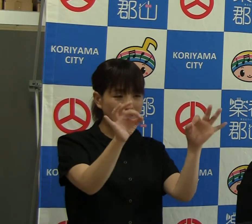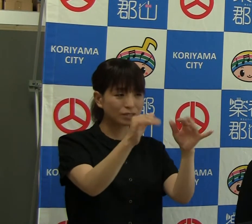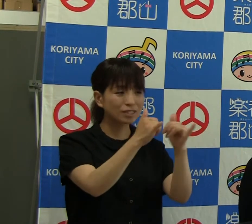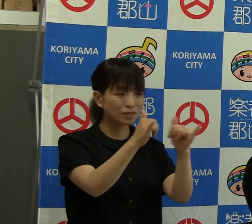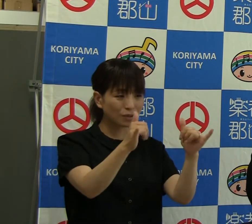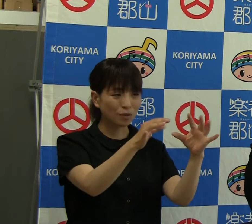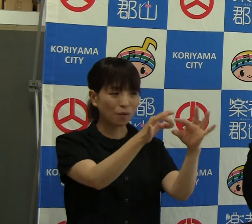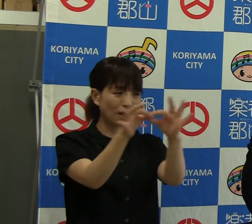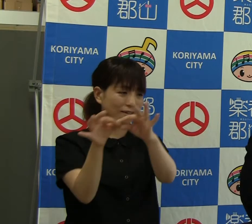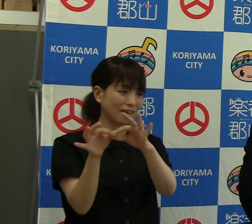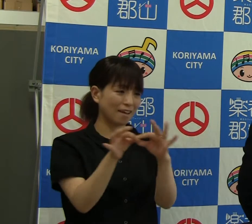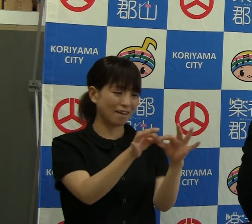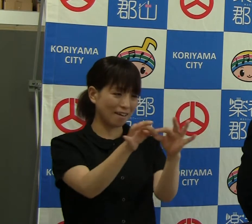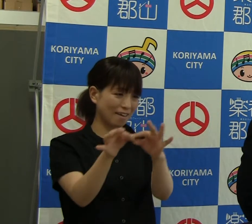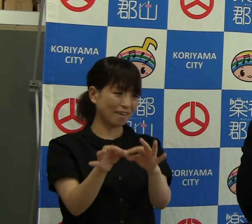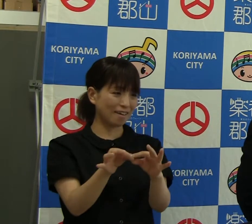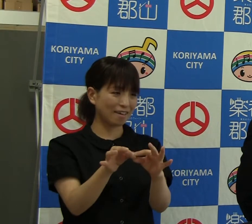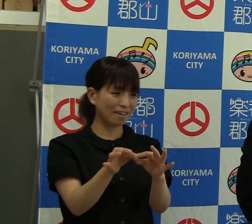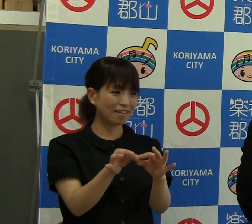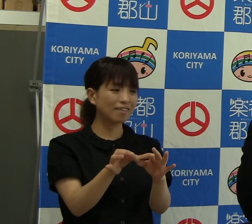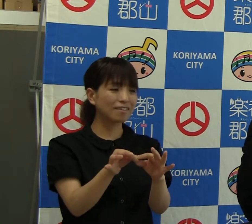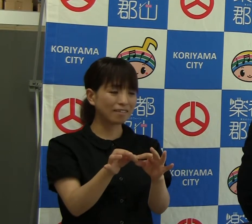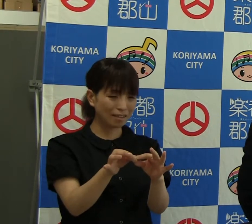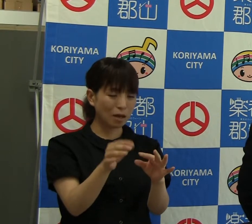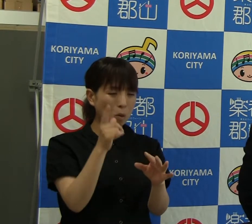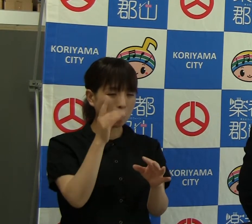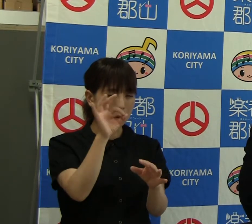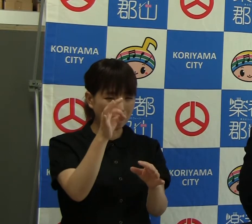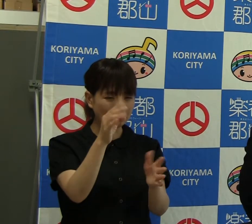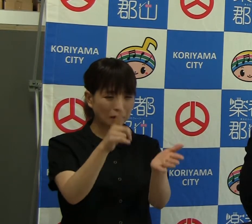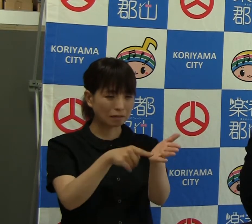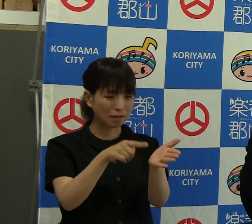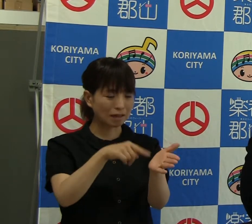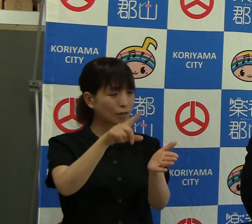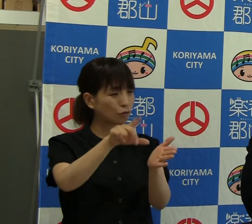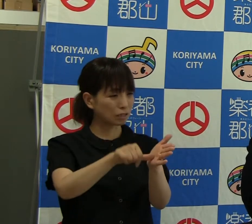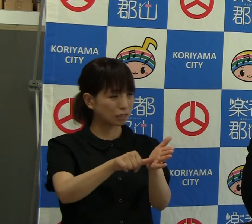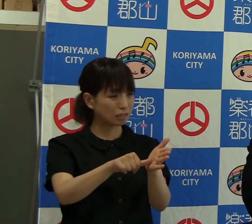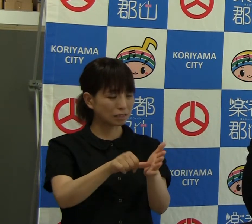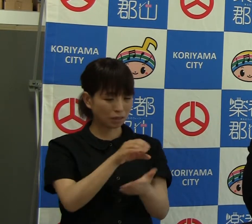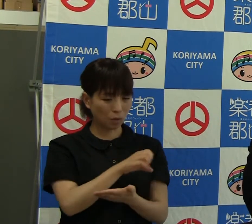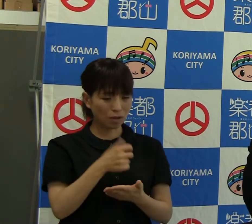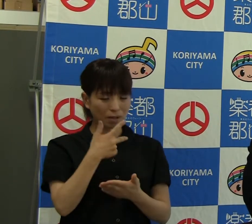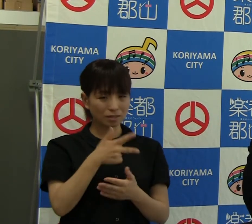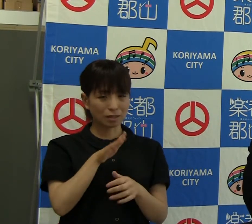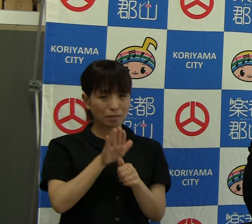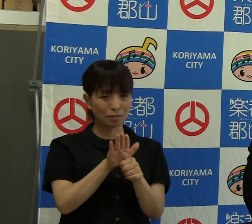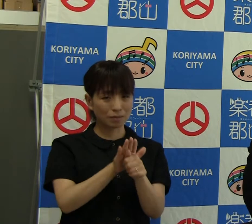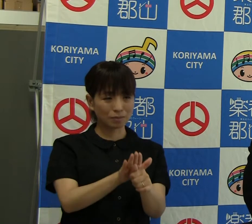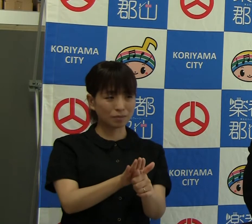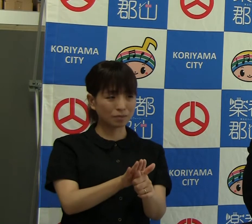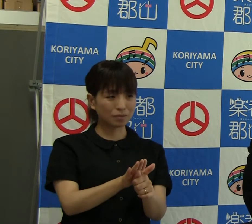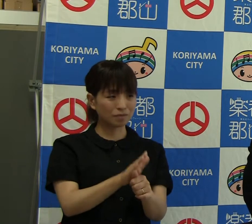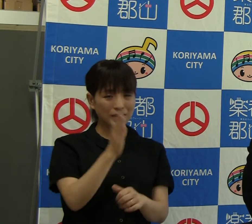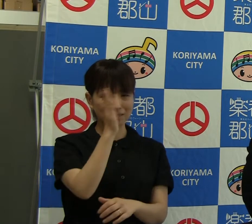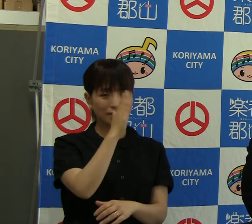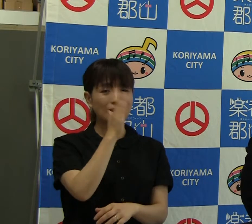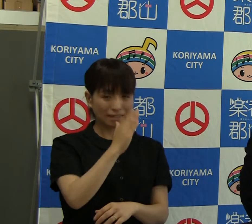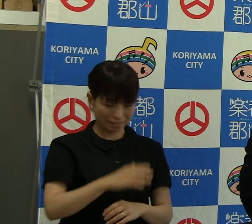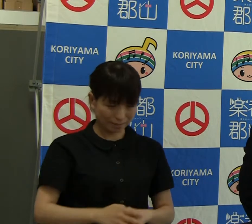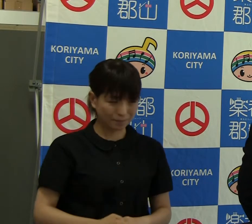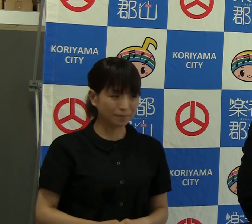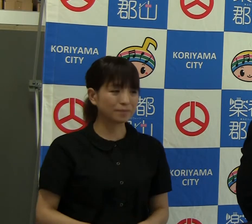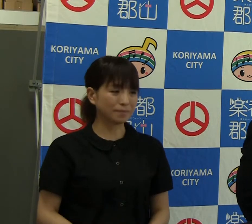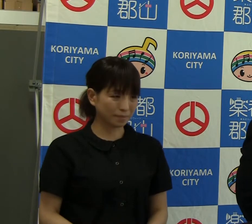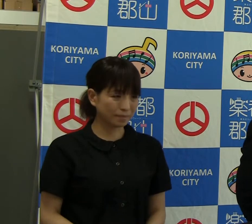関係ですね、 はい、 でそこの部分でいかなかった時に市として何かフォローするっていうことは特に想定はしてないっていうことでい